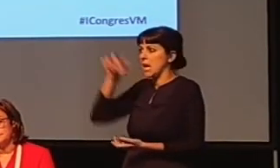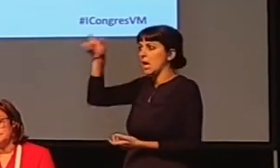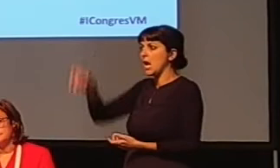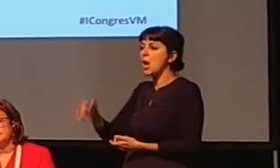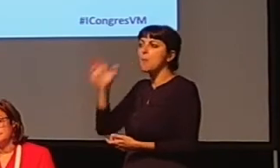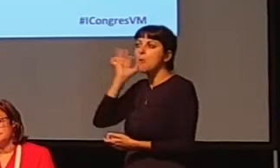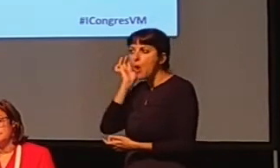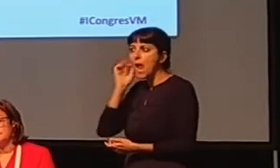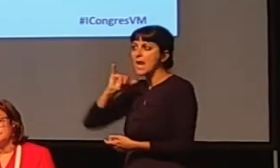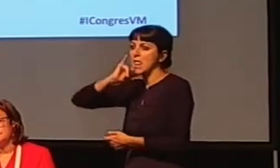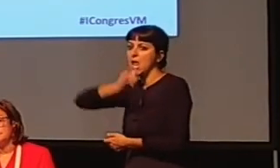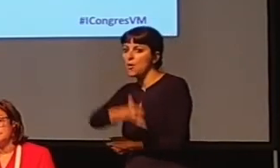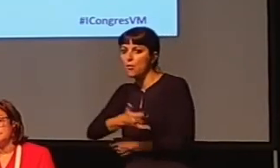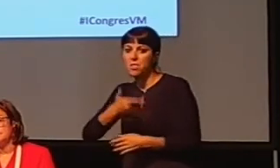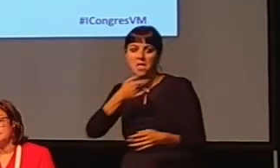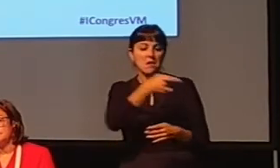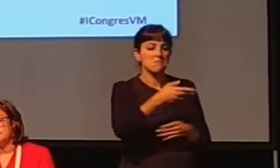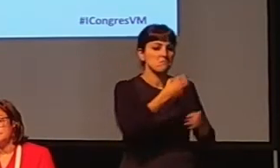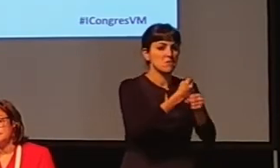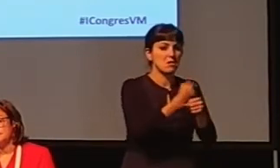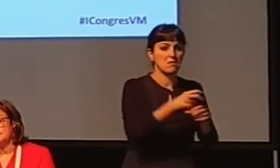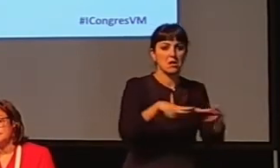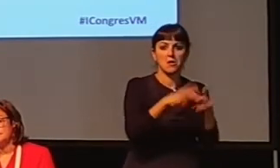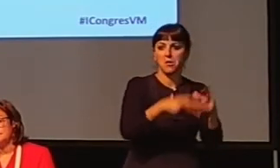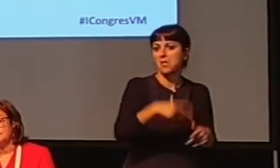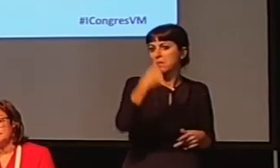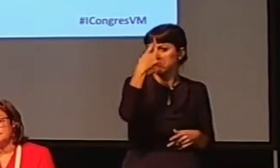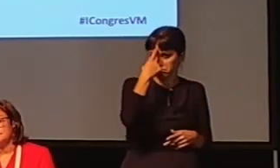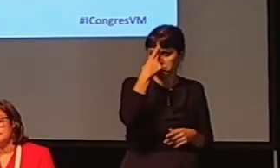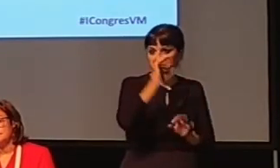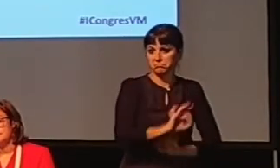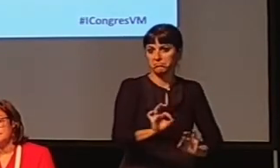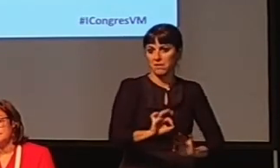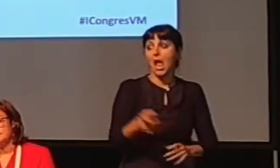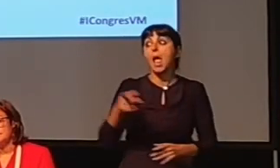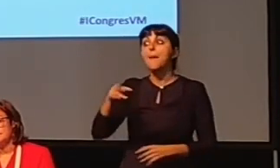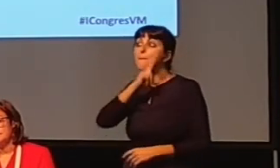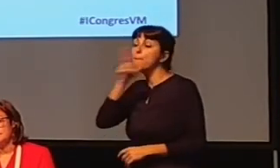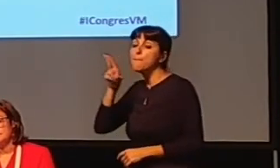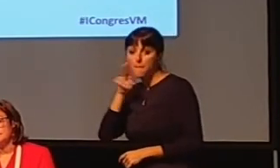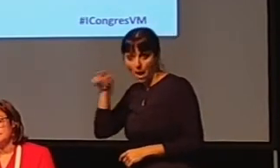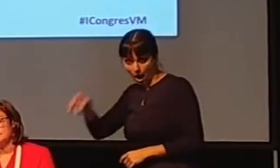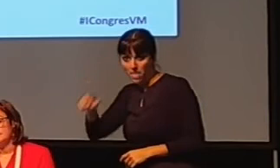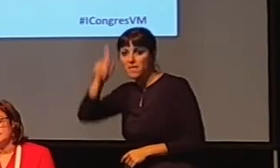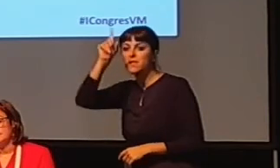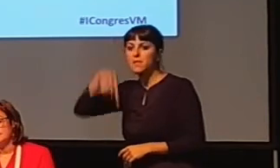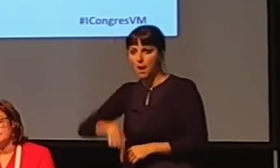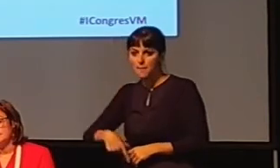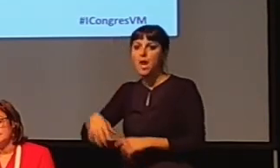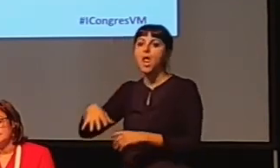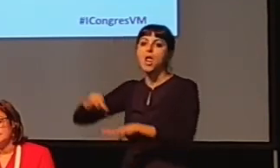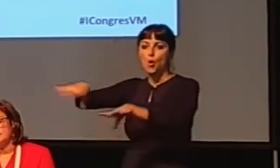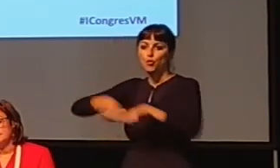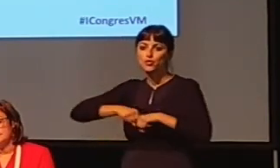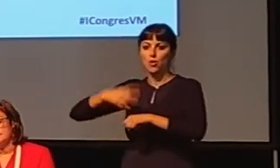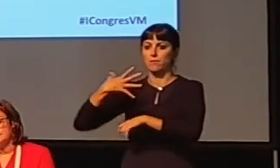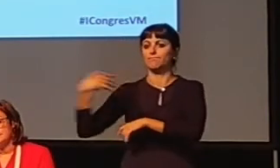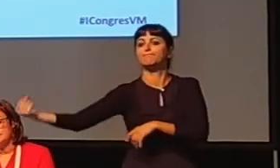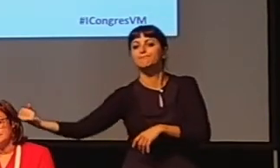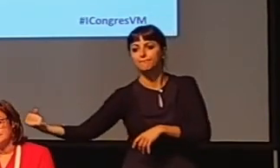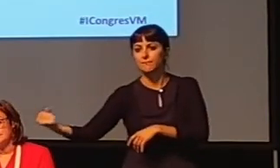hacer posteriormente? Cuando llegamos a la de Galle Igual, a esta madre también le han quitado la custodia, cuando llegamos a la UFAM no había